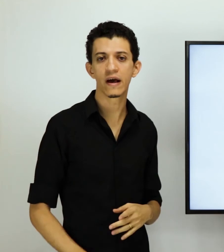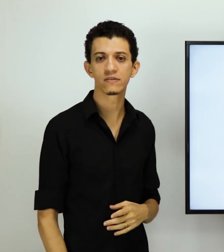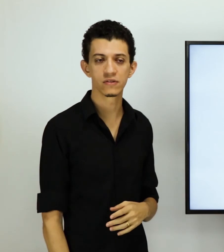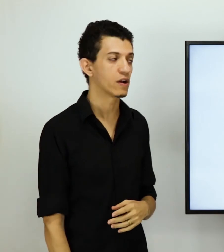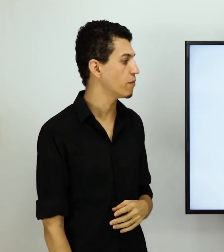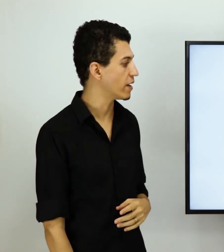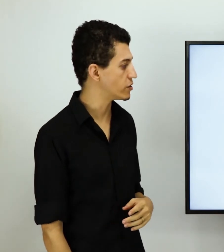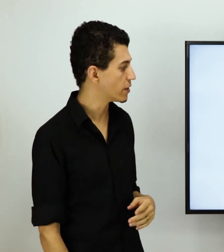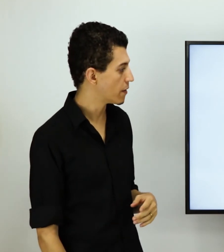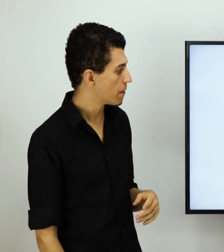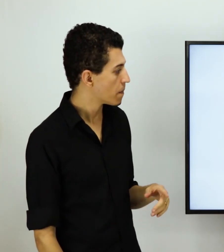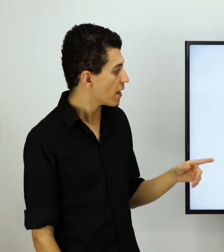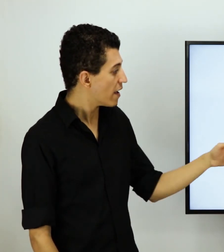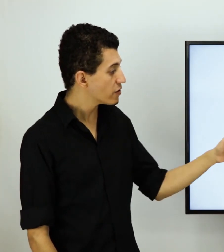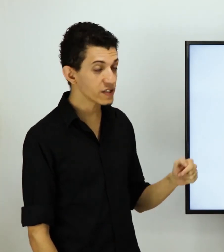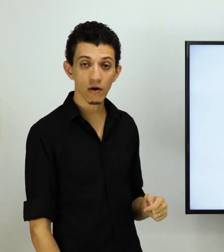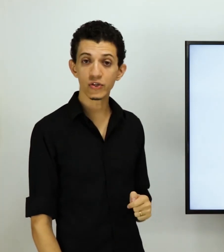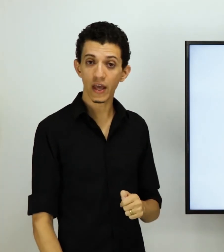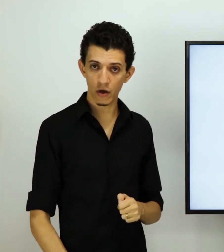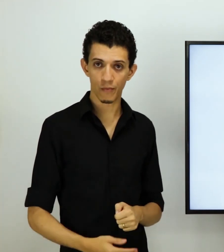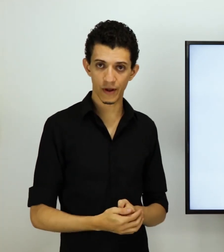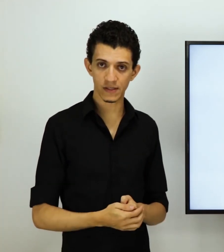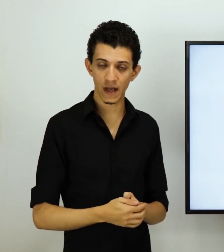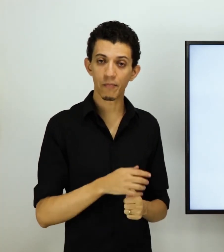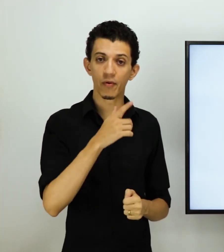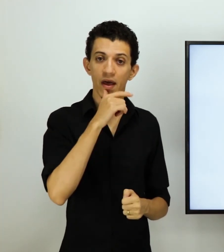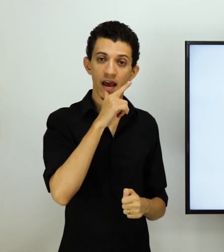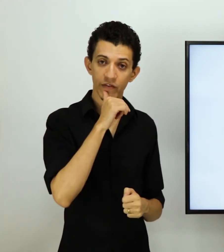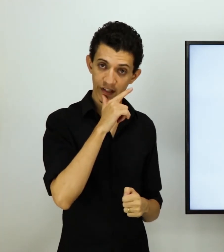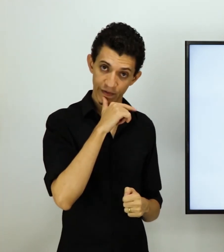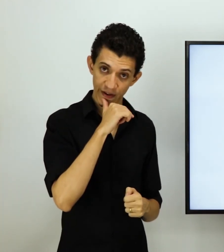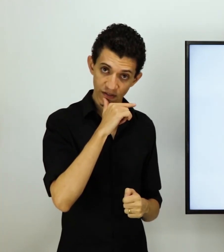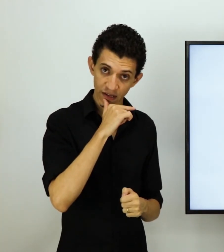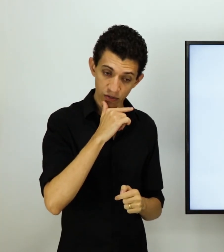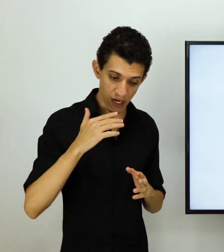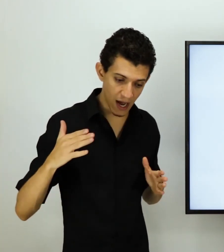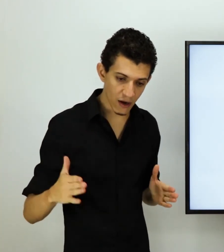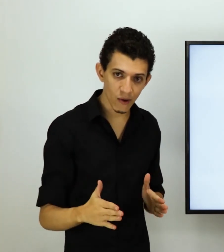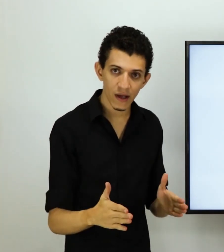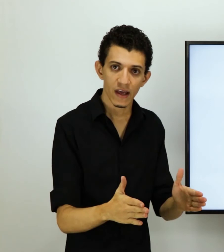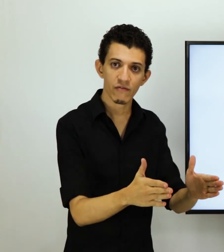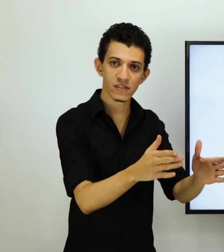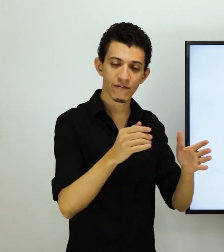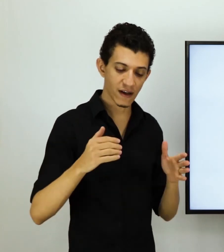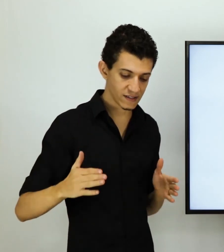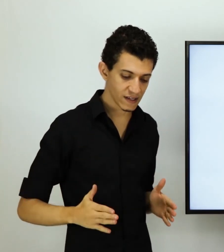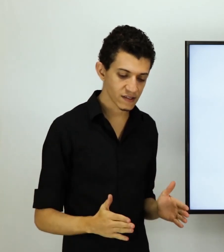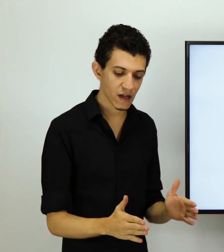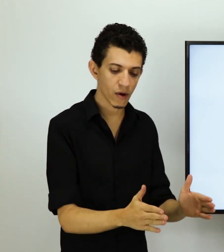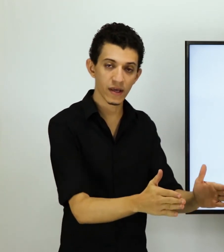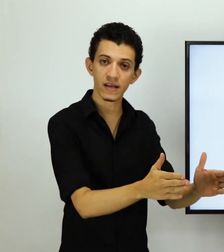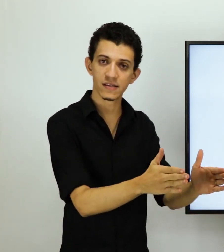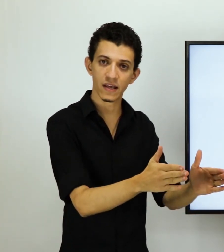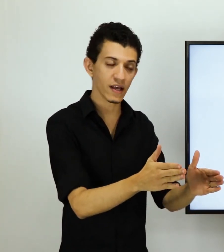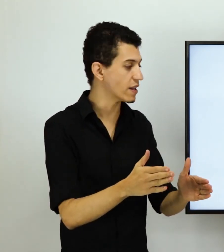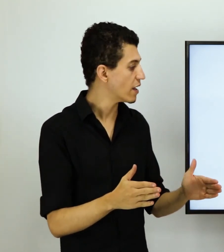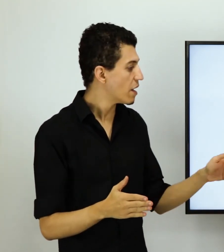convencionado socialmente. E o sinal de rio, por exemplo, em que você faz o sinal de água, você faz esse sinal aqui em seguida para